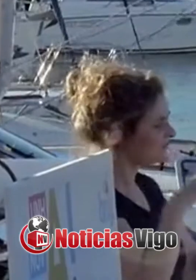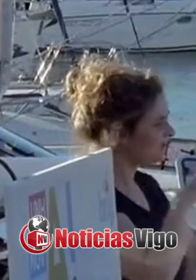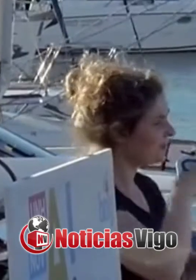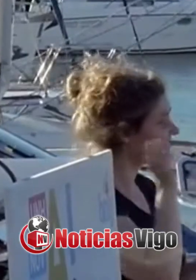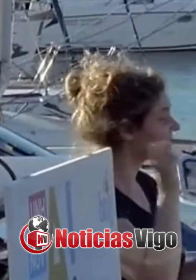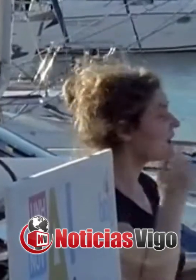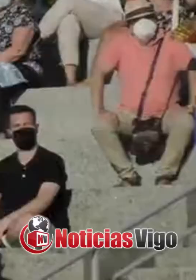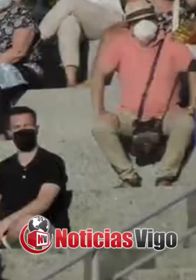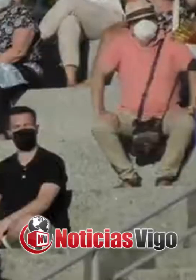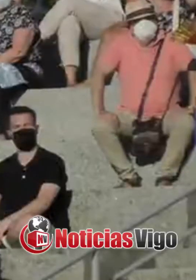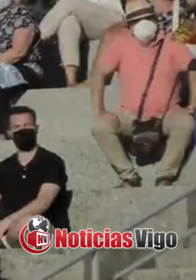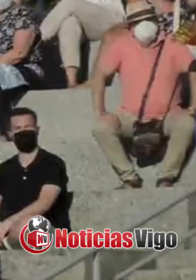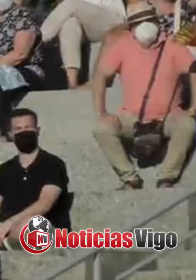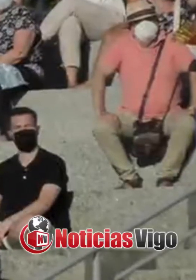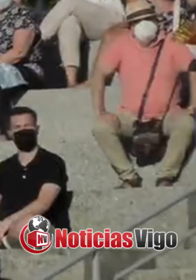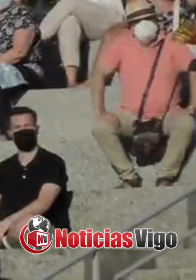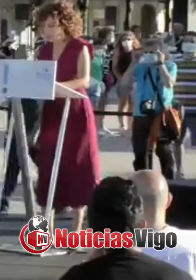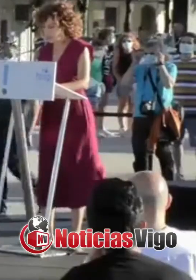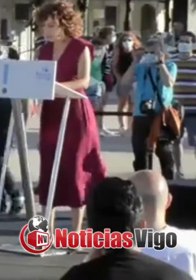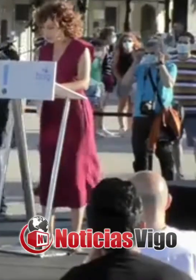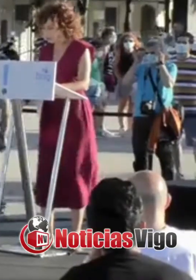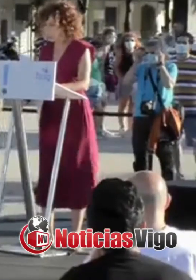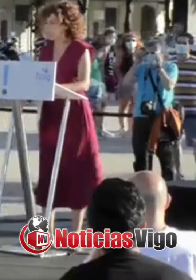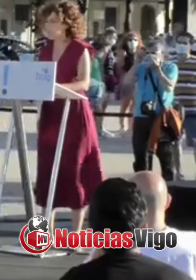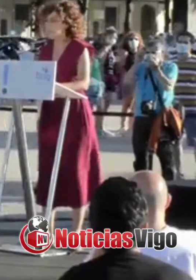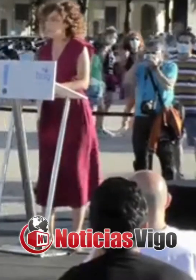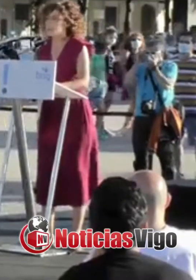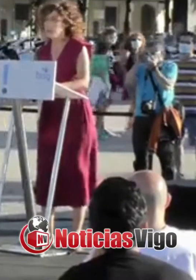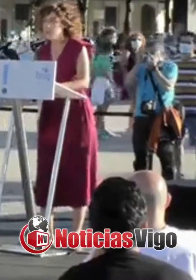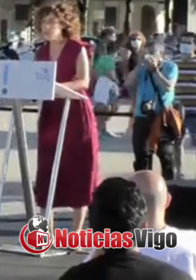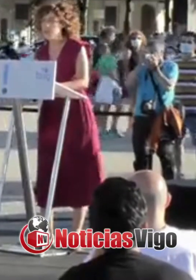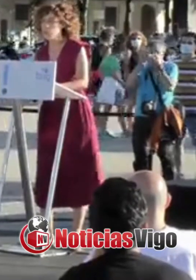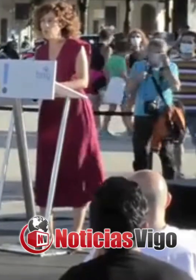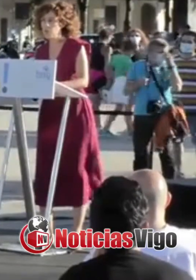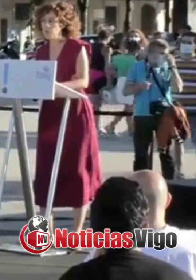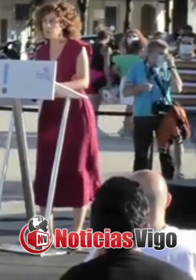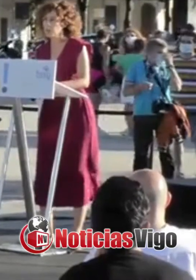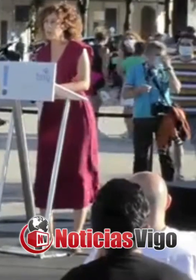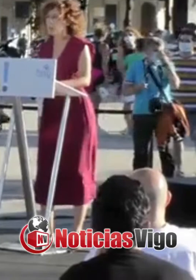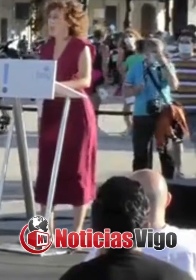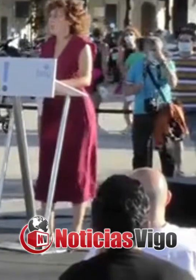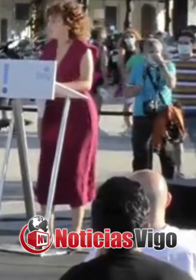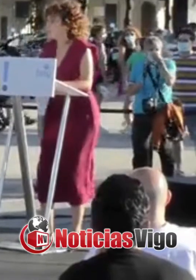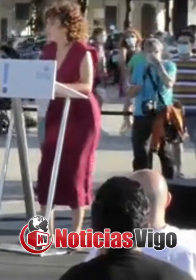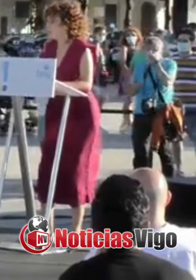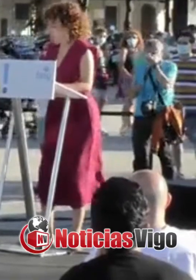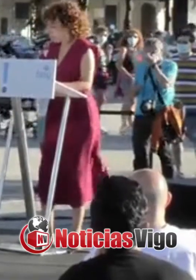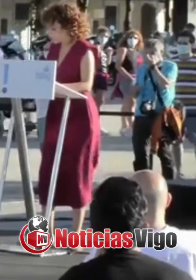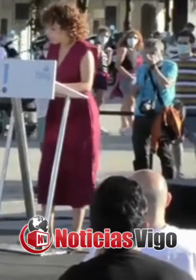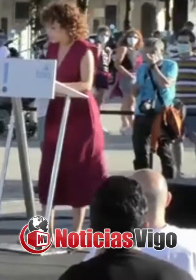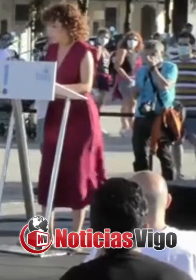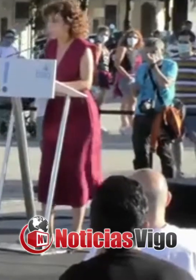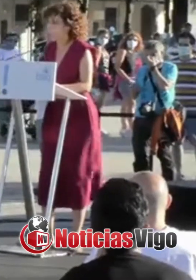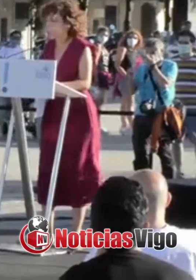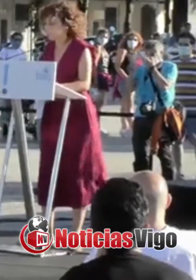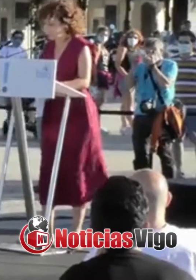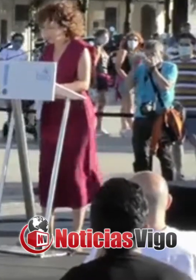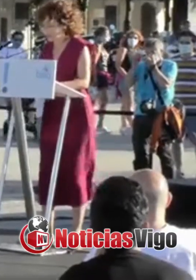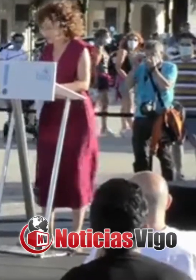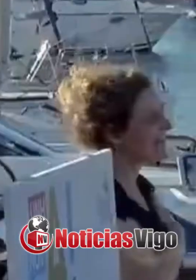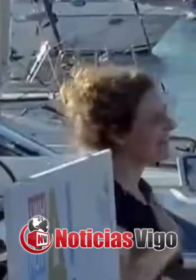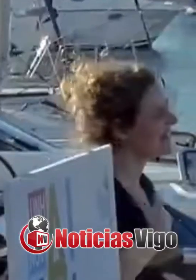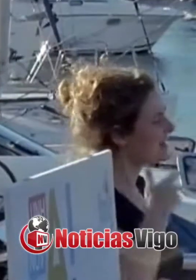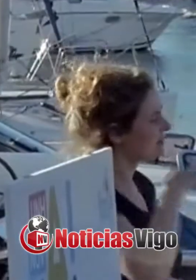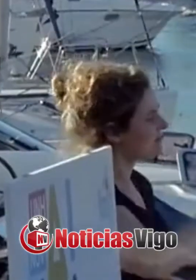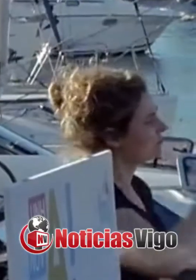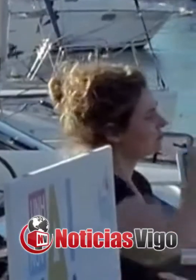de xullo toca dende aquí, dende nos mesmas, decidir algo moi importante, decidir a historia que queremos para